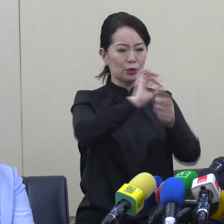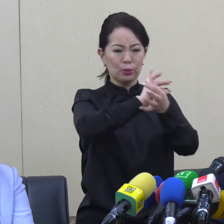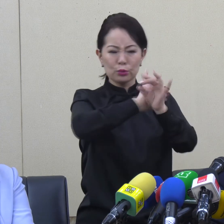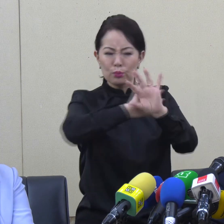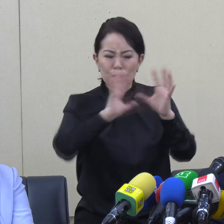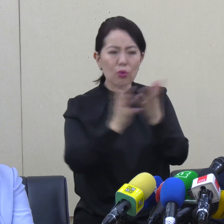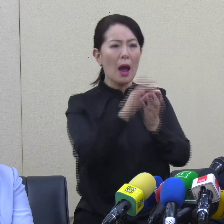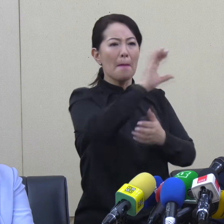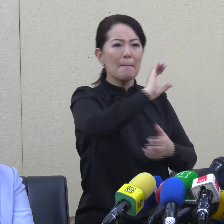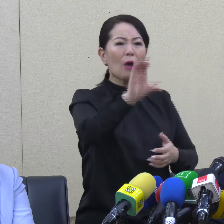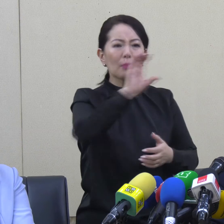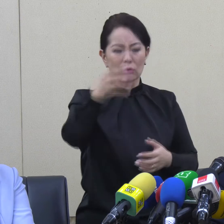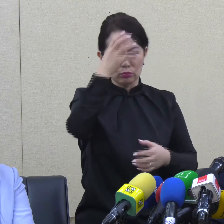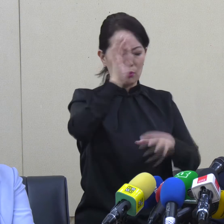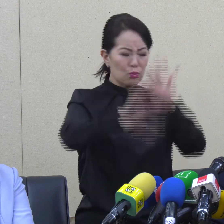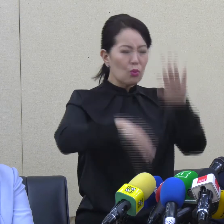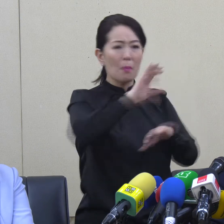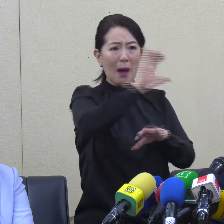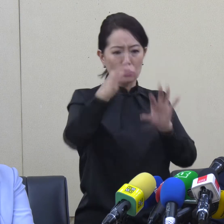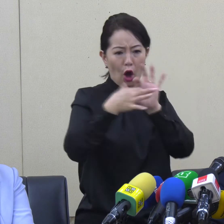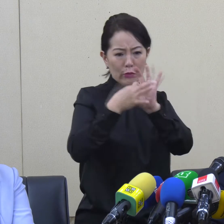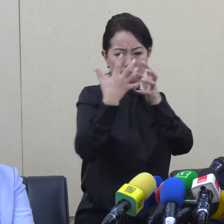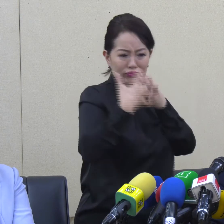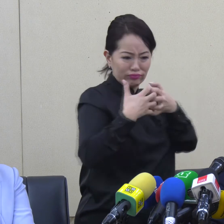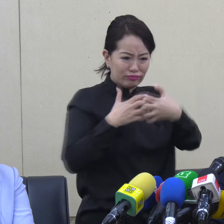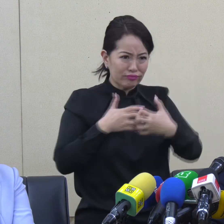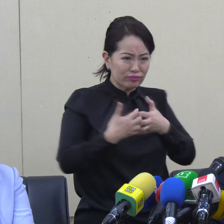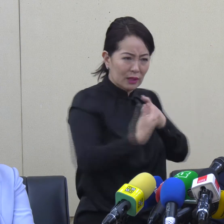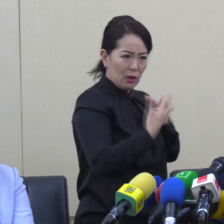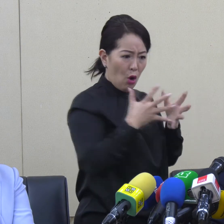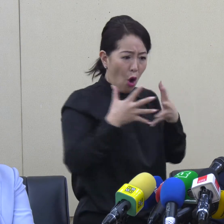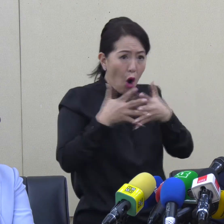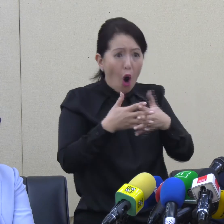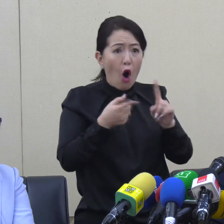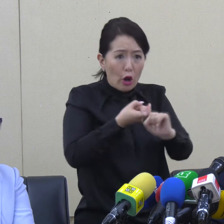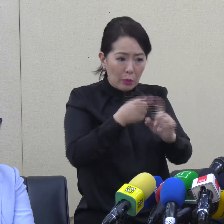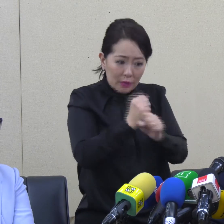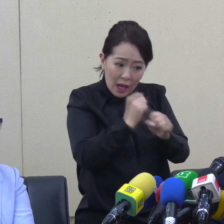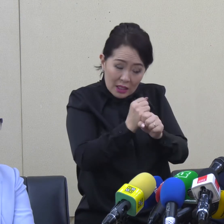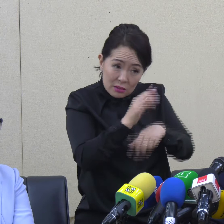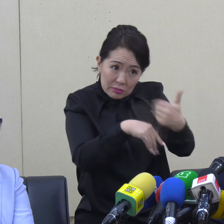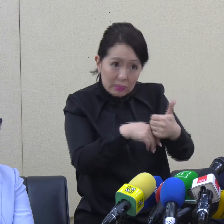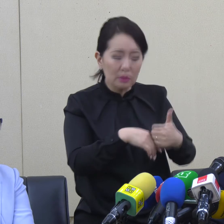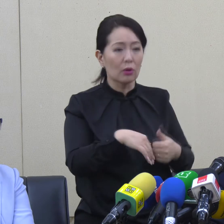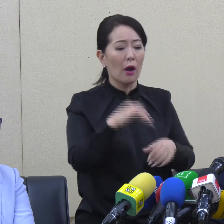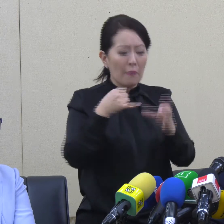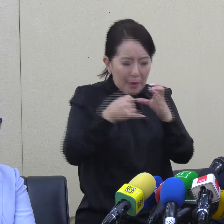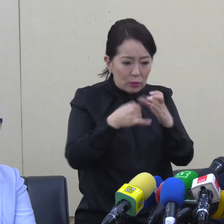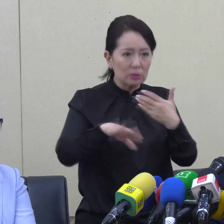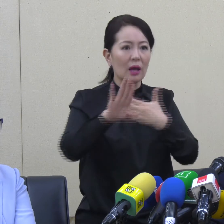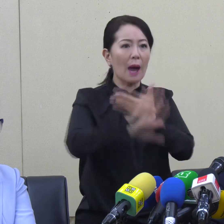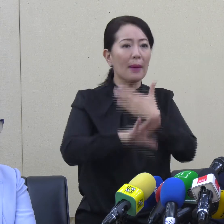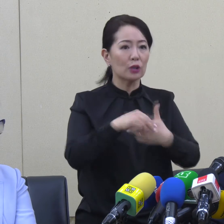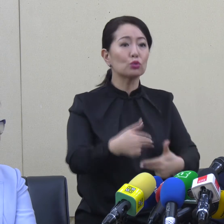одоо байгууллагууд уялдаа холбоотой ажиллаж байгаа нь энэ вирустэй тэмцэхэд бас тодорхой дөхөн болж байгаа шүү. Тэгэхээр